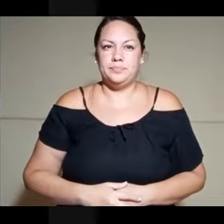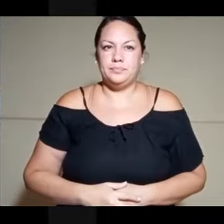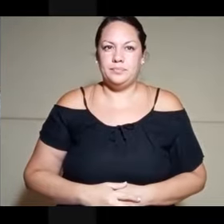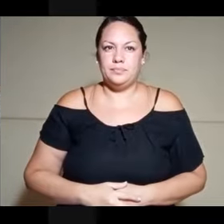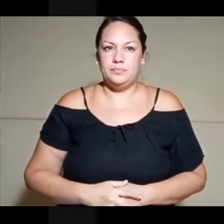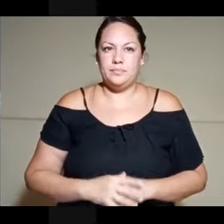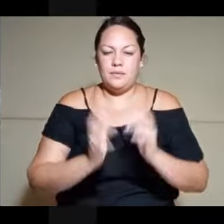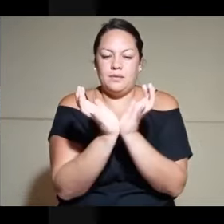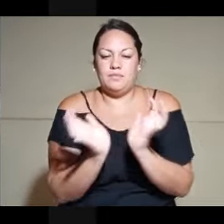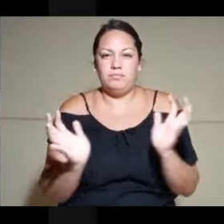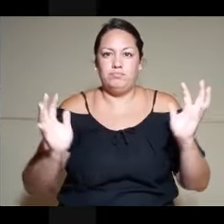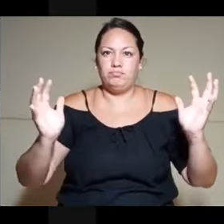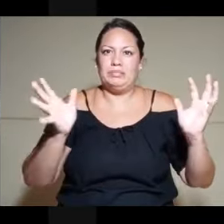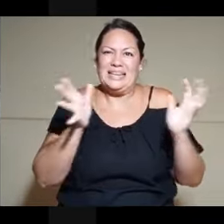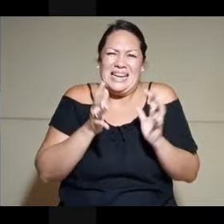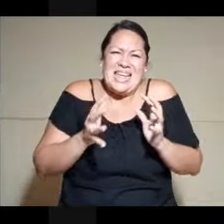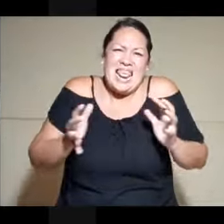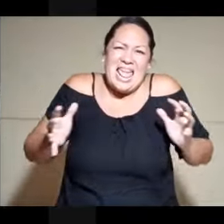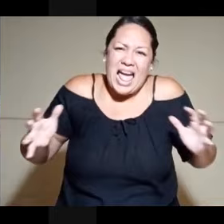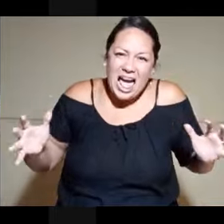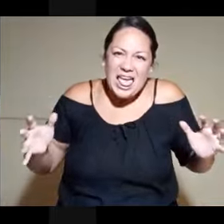Acá tengo la maqueta, fíjense.